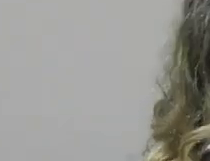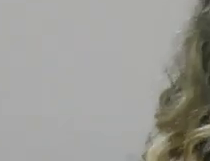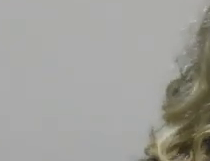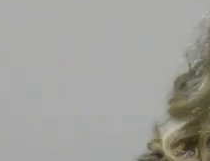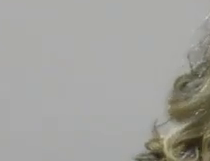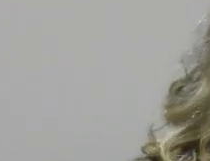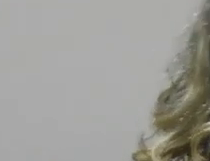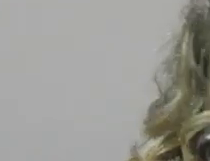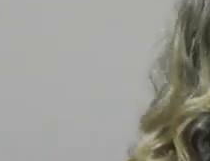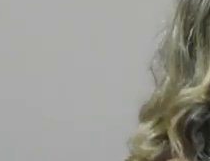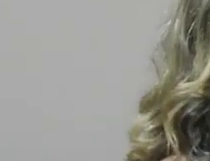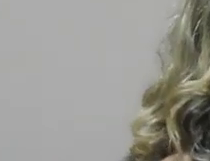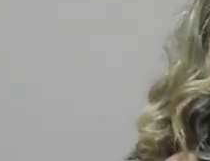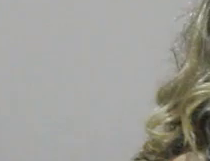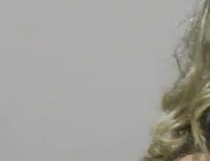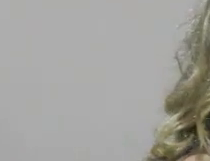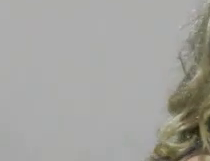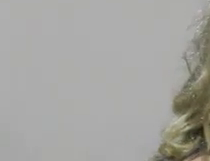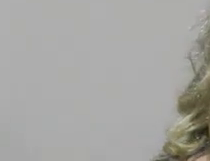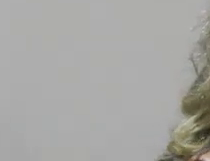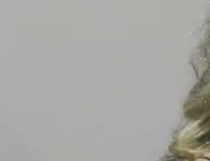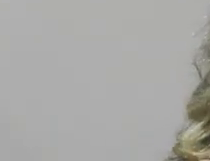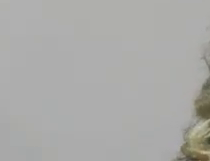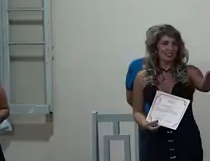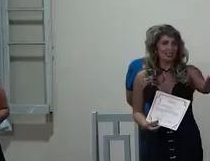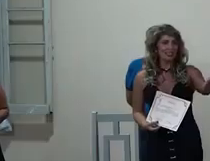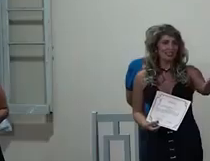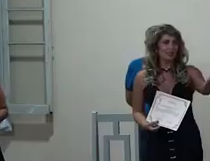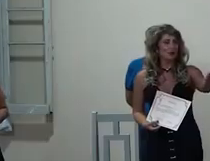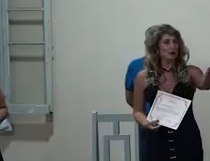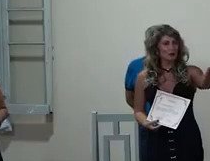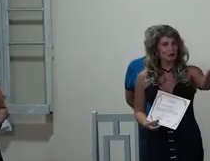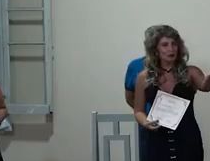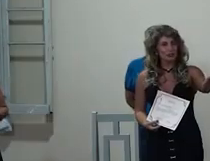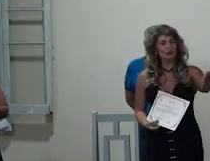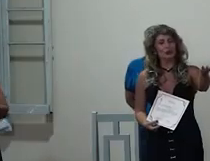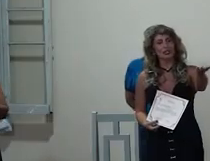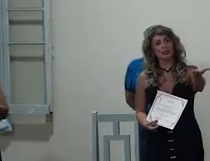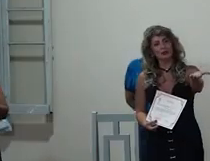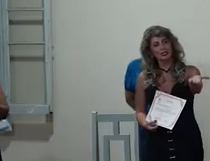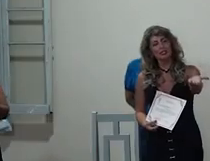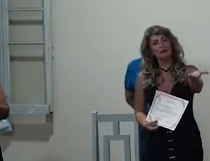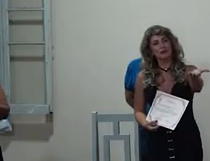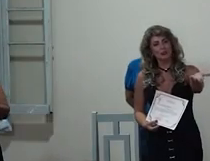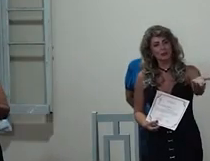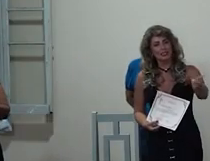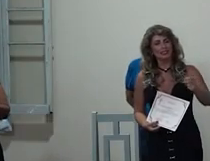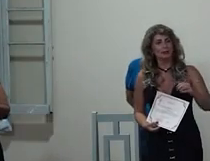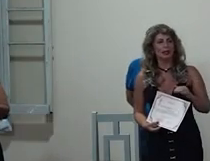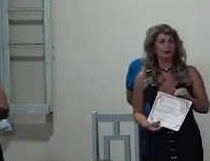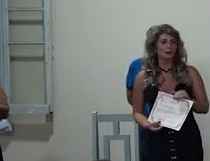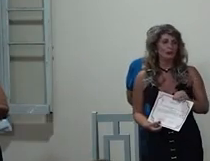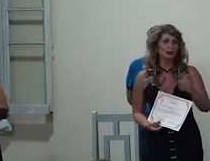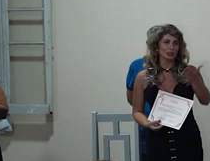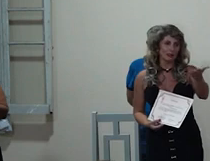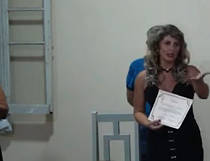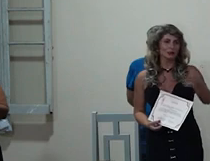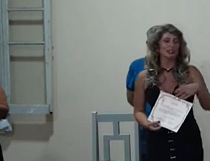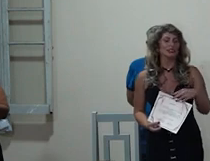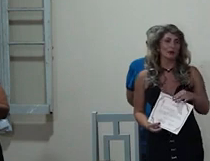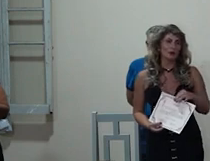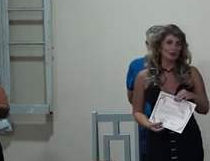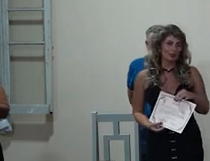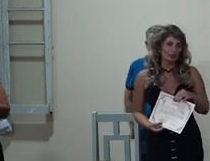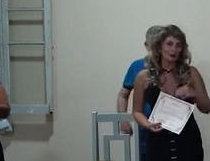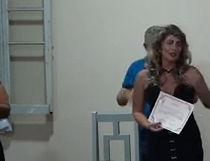Macira, está ali, as minhas primas Marcelene e Liliane, uma professora de história e outra professora que trabalha no núcleo também